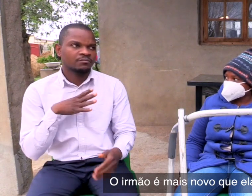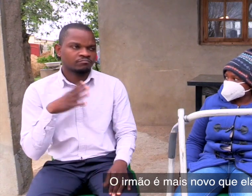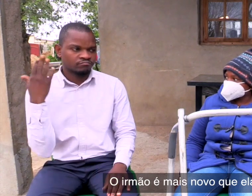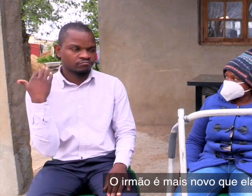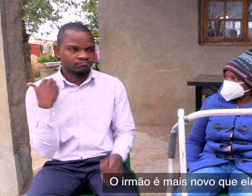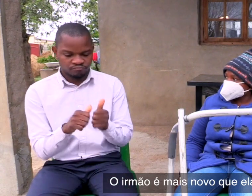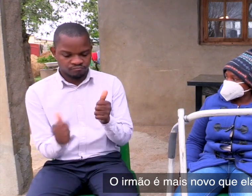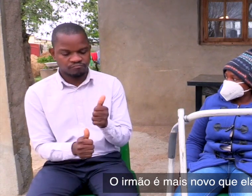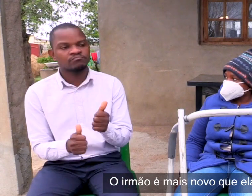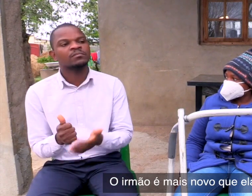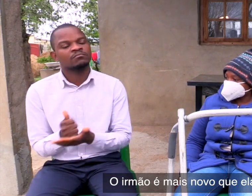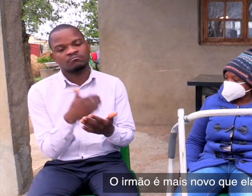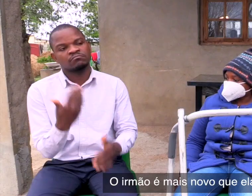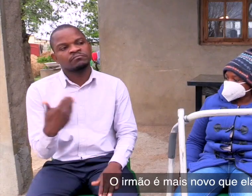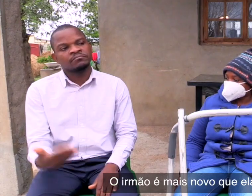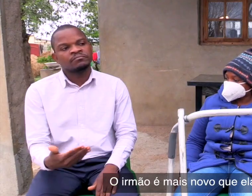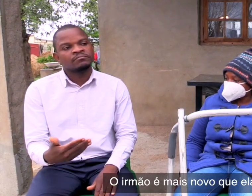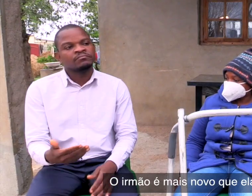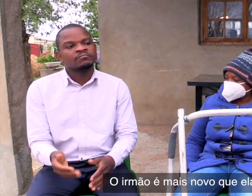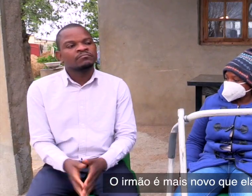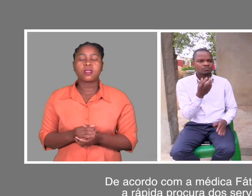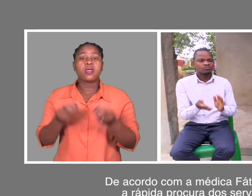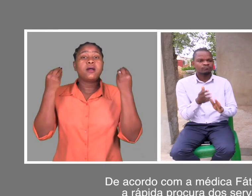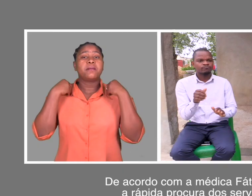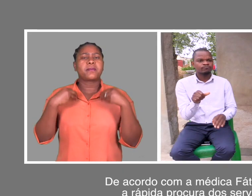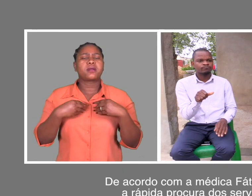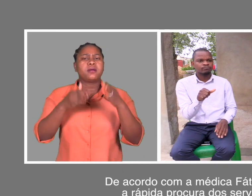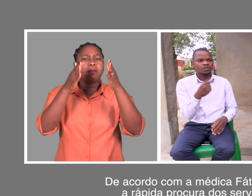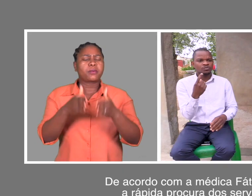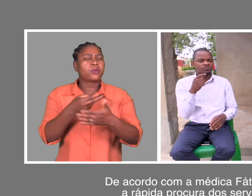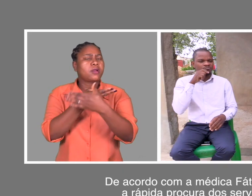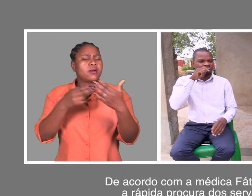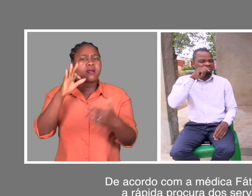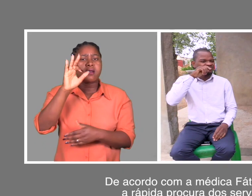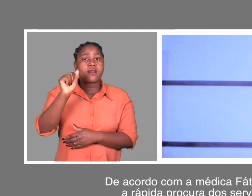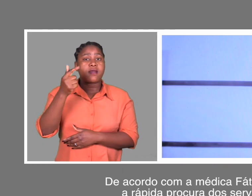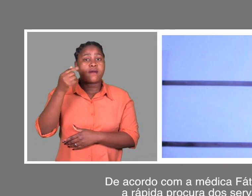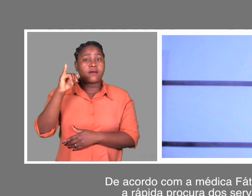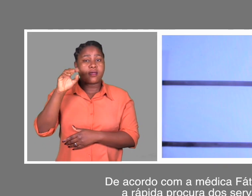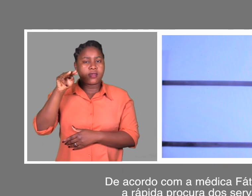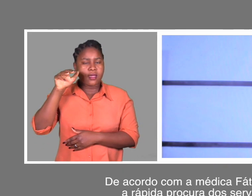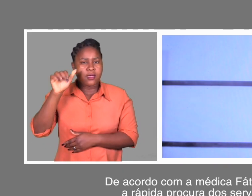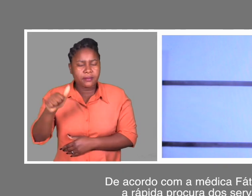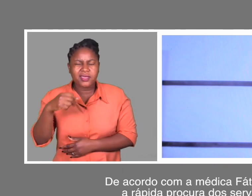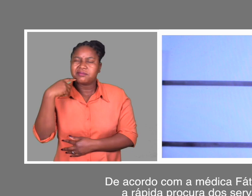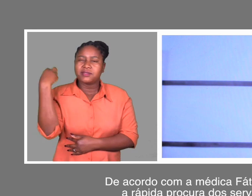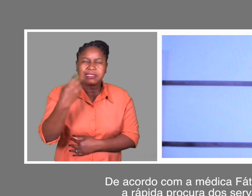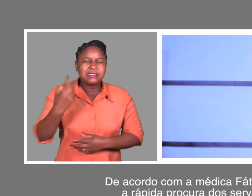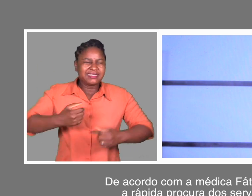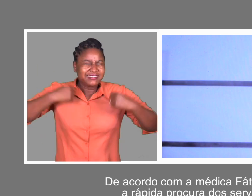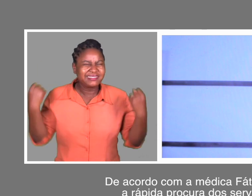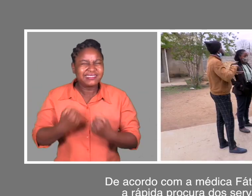com a médica Fátima Abacassam,